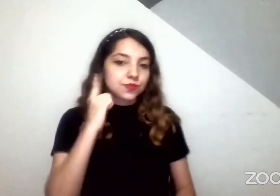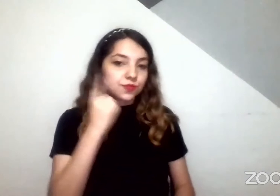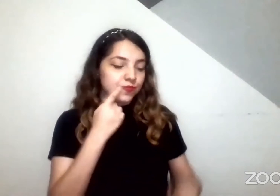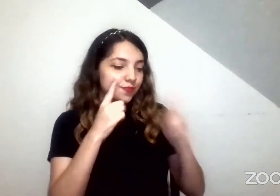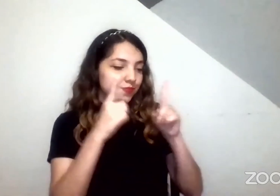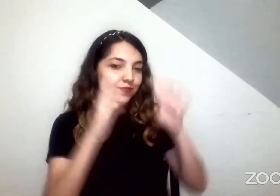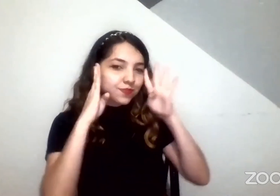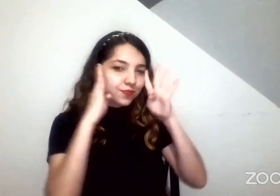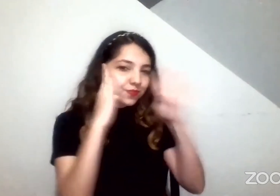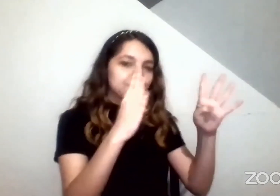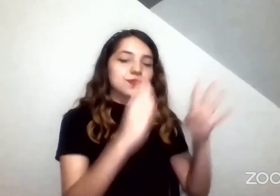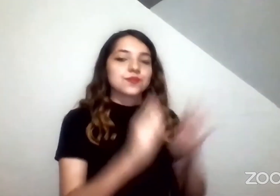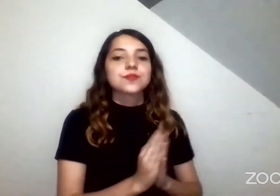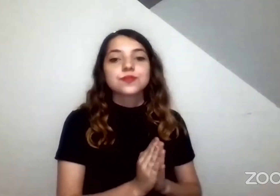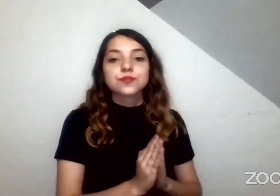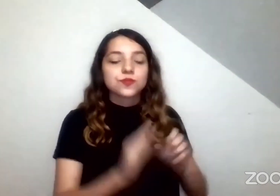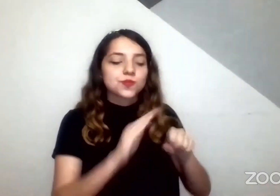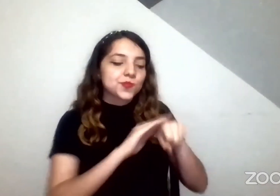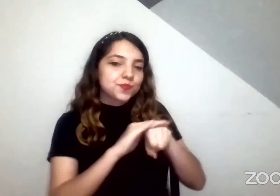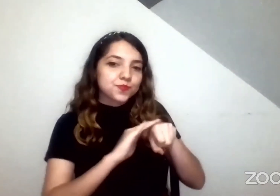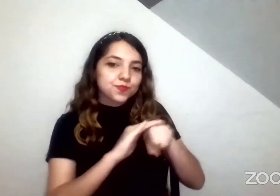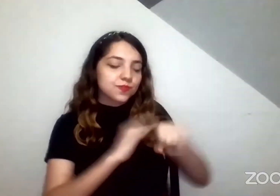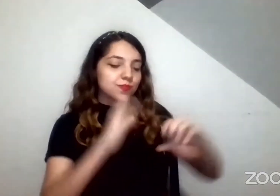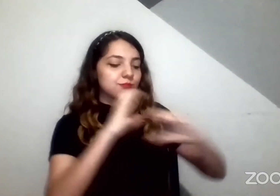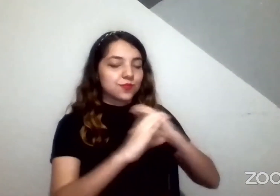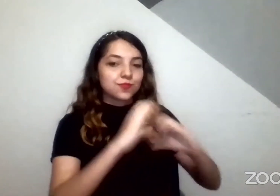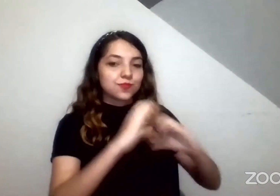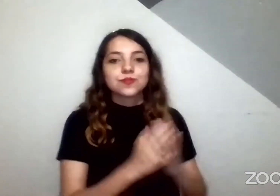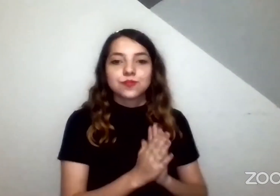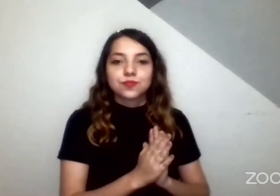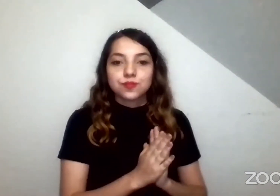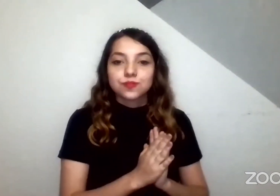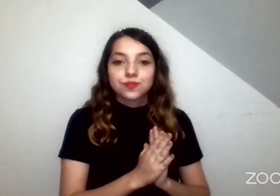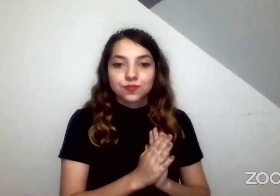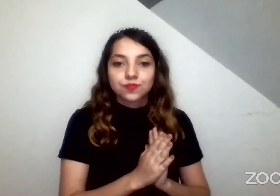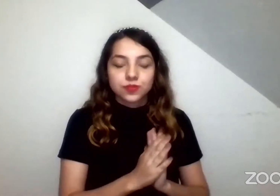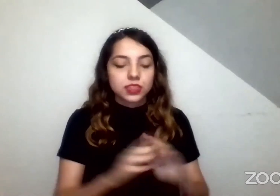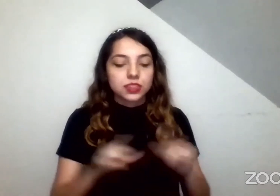Também, principalmente, a focar no surdo. Conversar e comunicar.